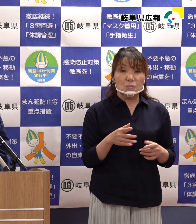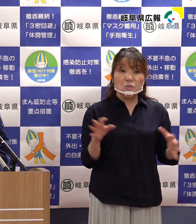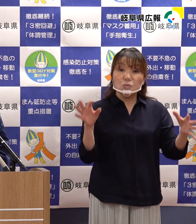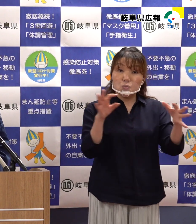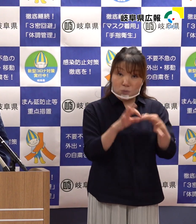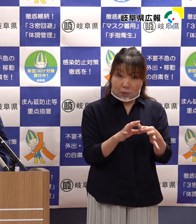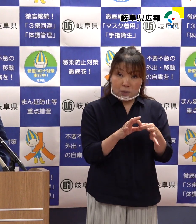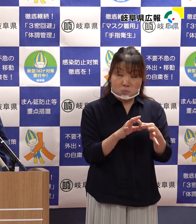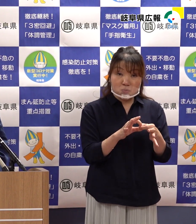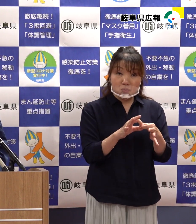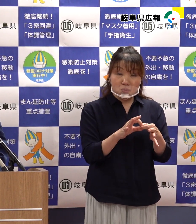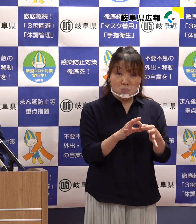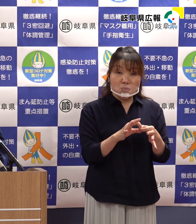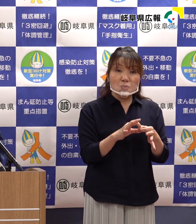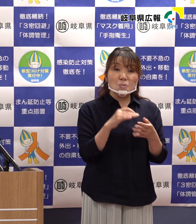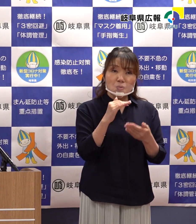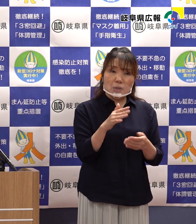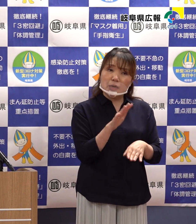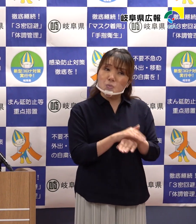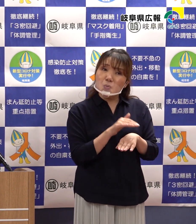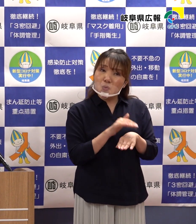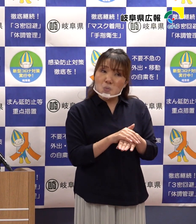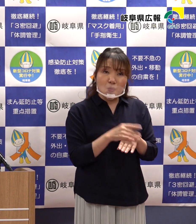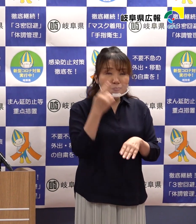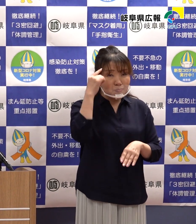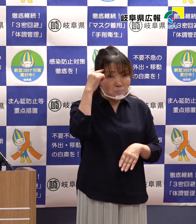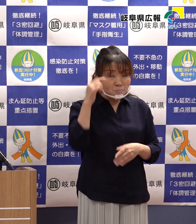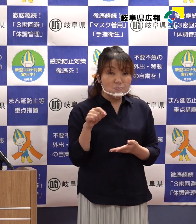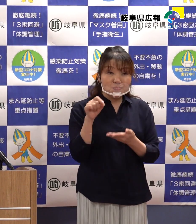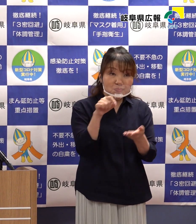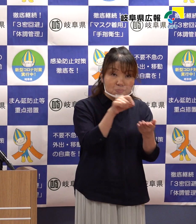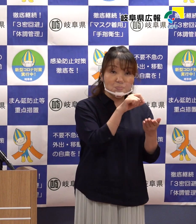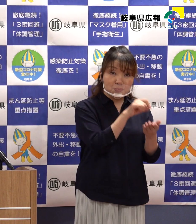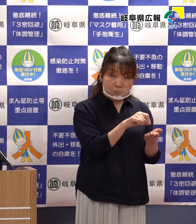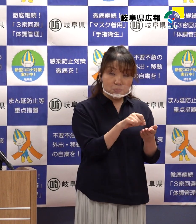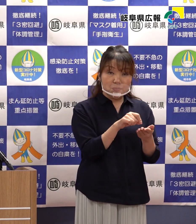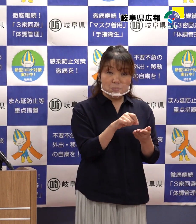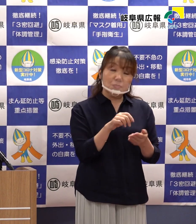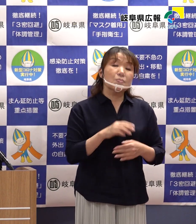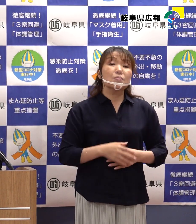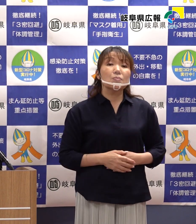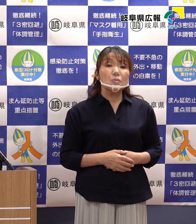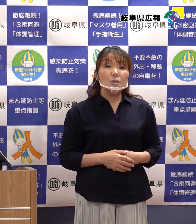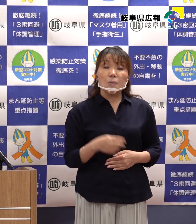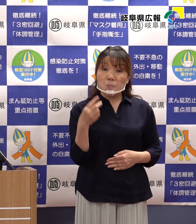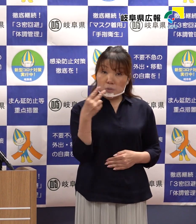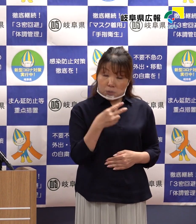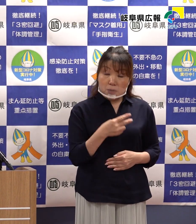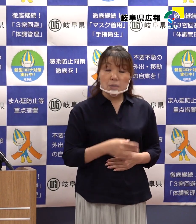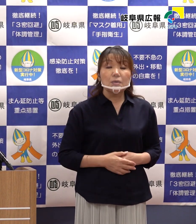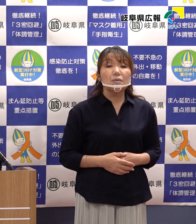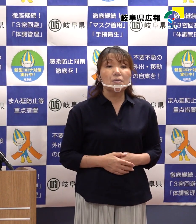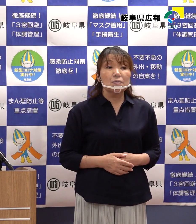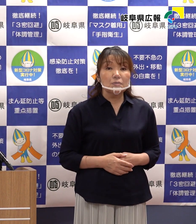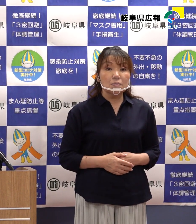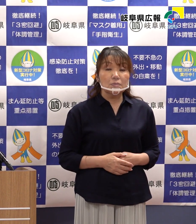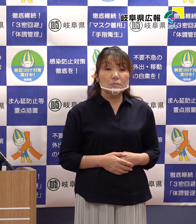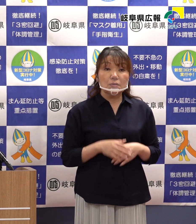角度からいろんな手立てを、まあ、提案しているということかと思います。で、まあ、今